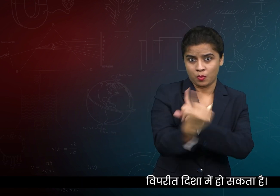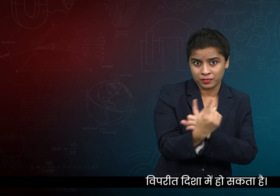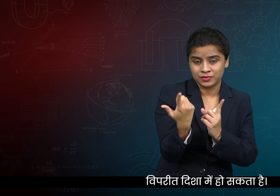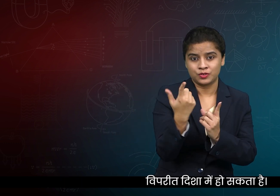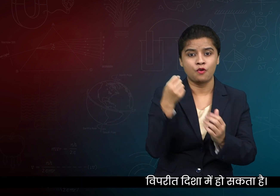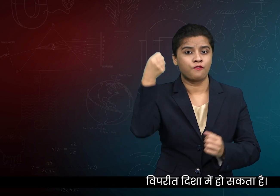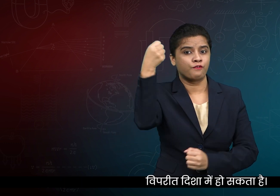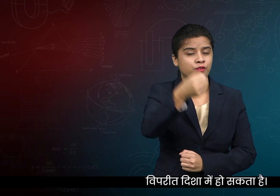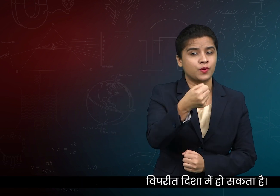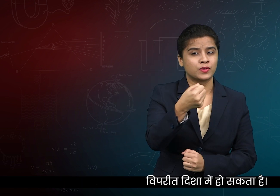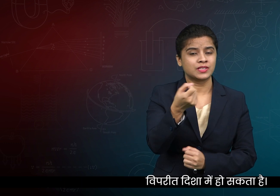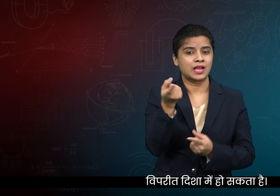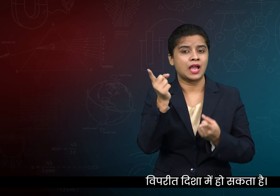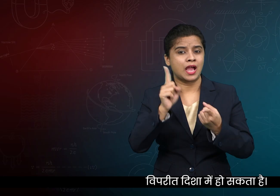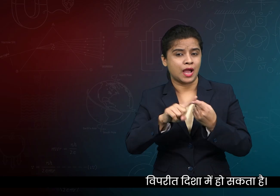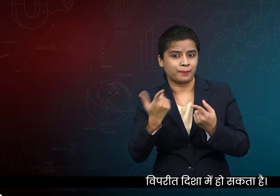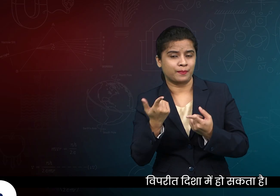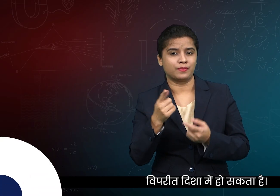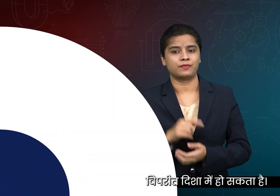विपरीत दिशा में हो सकता है।